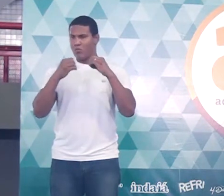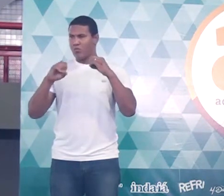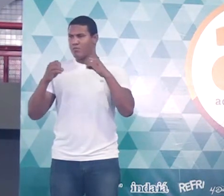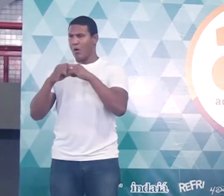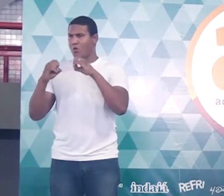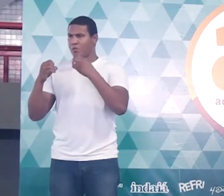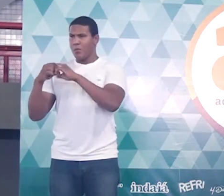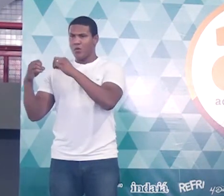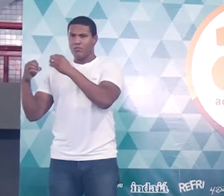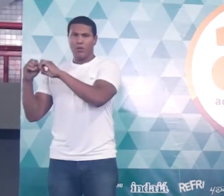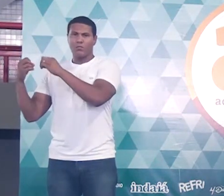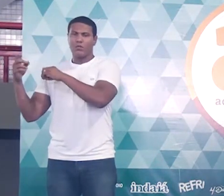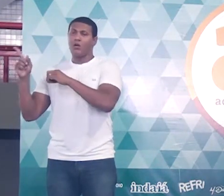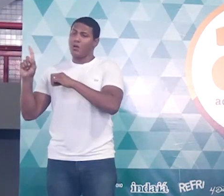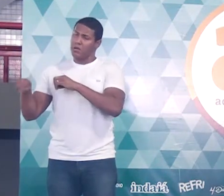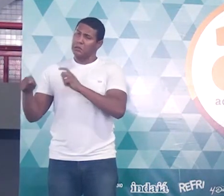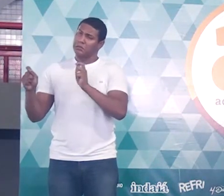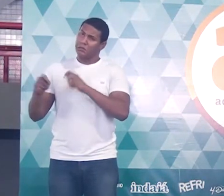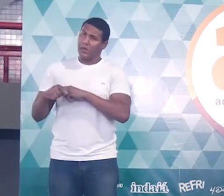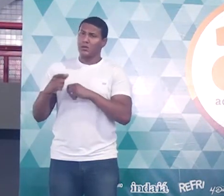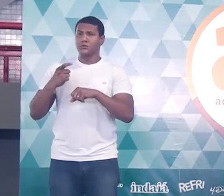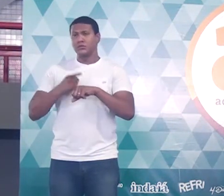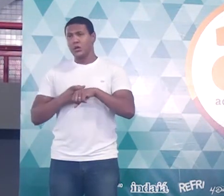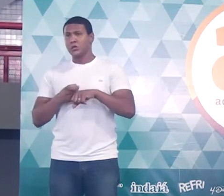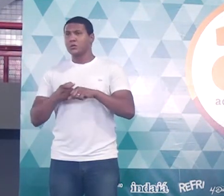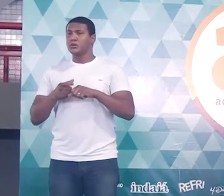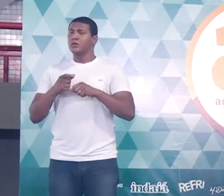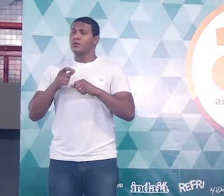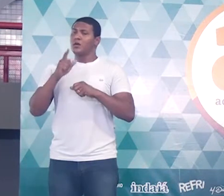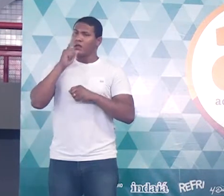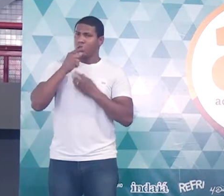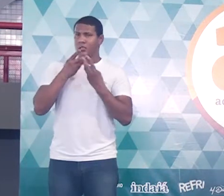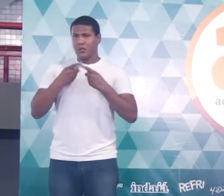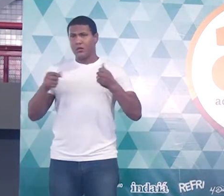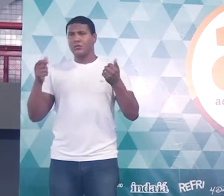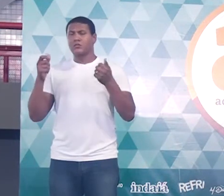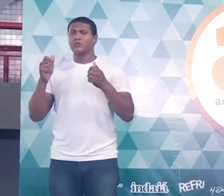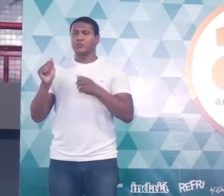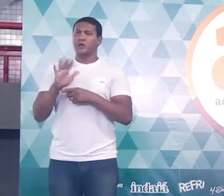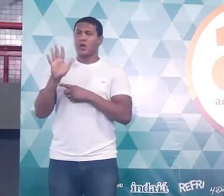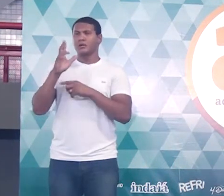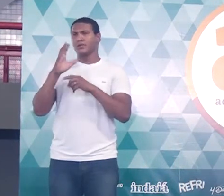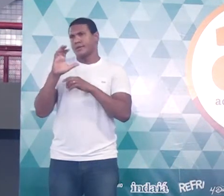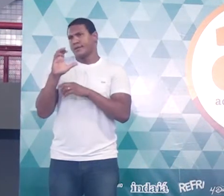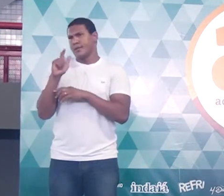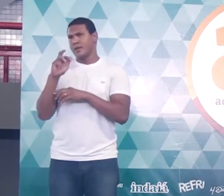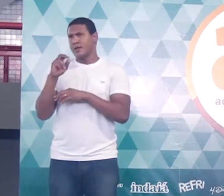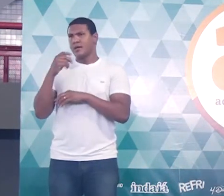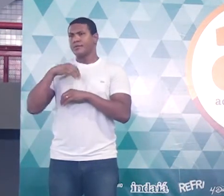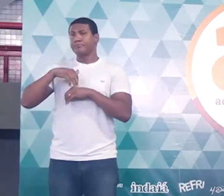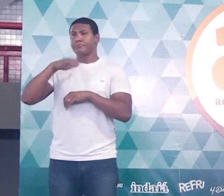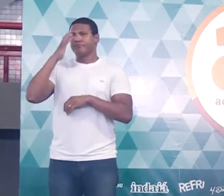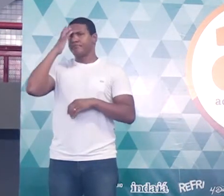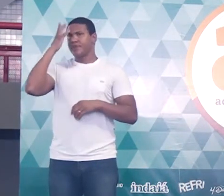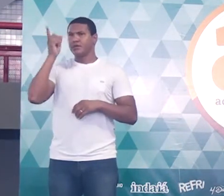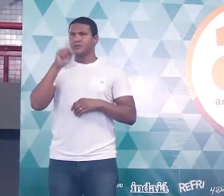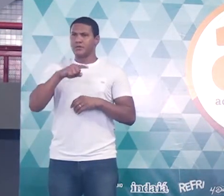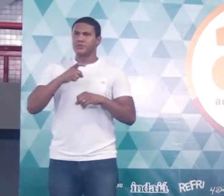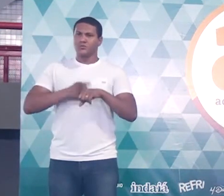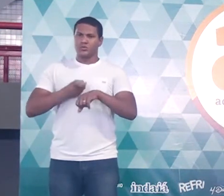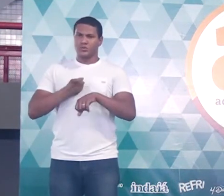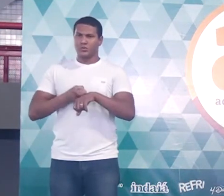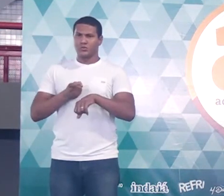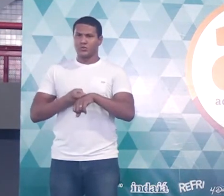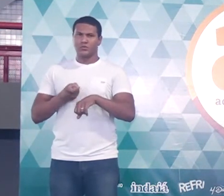acontecer em sólidos, líquidos ou gases. Mas, obviamente, é mais fácil nos sólidos, tá certo? Líquidos e gases